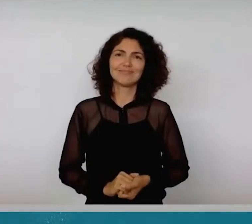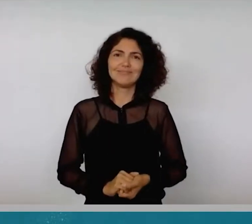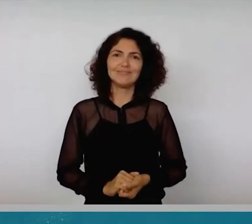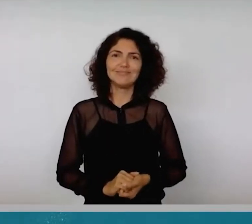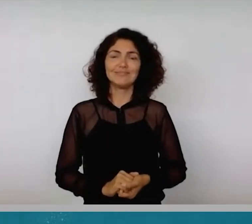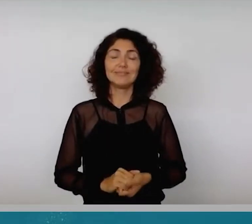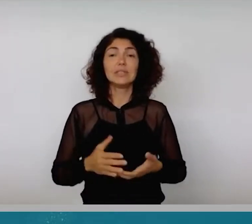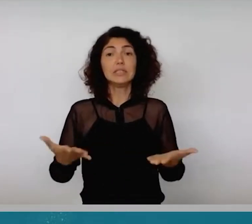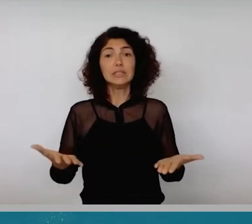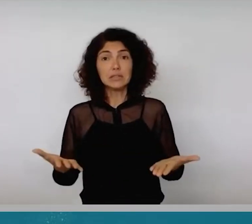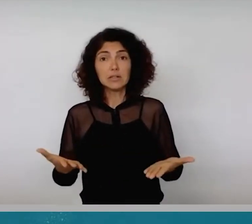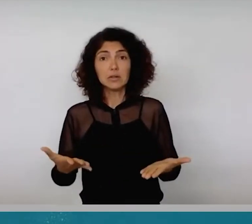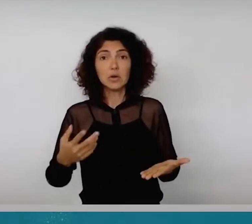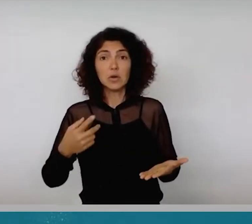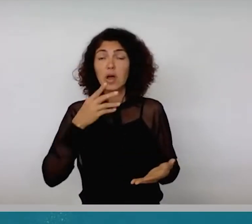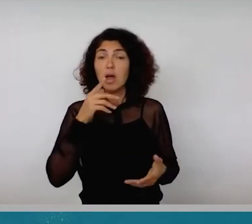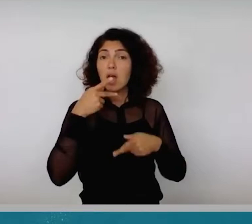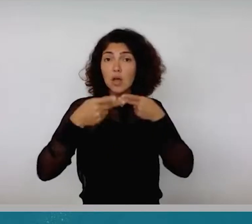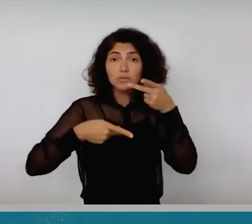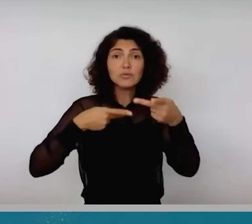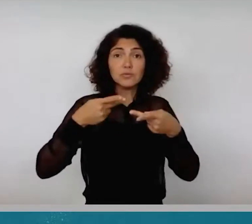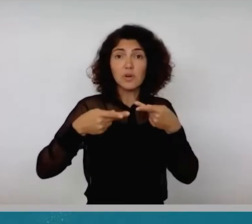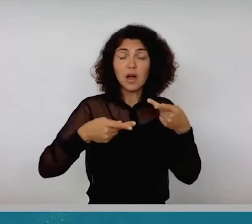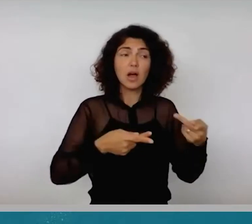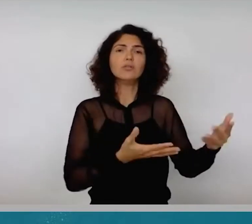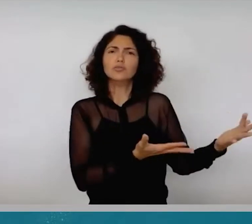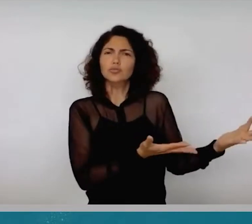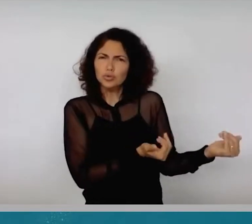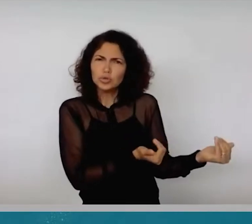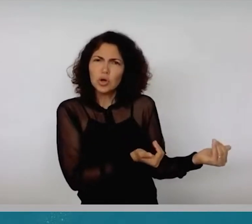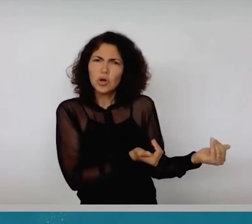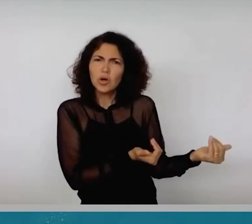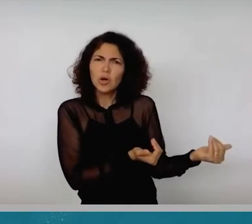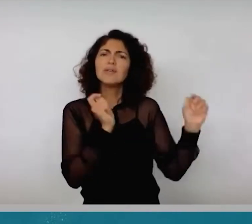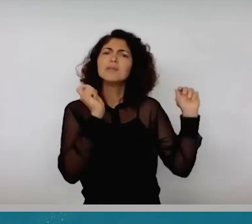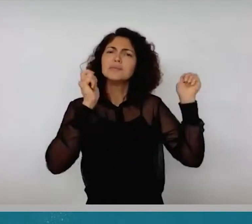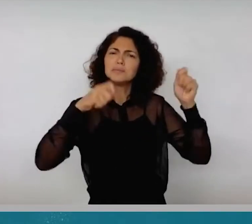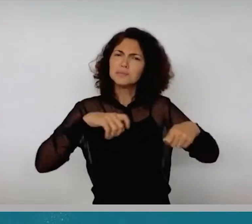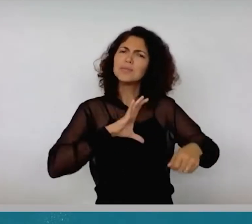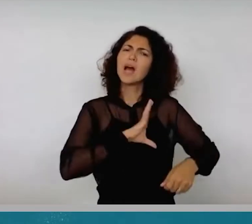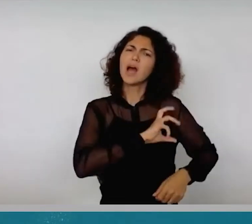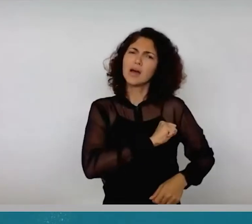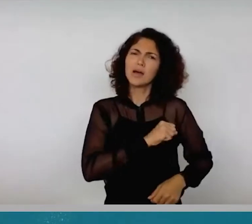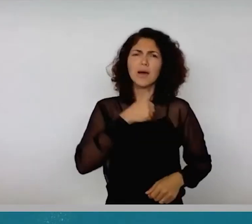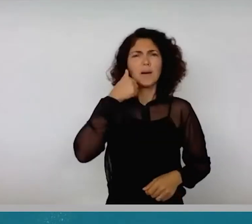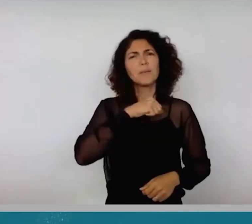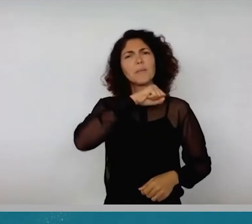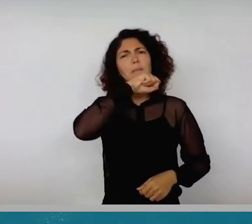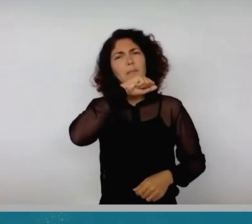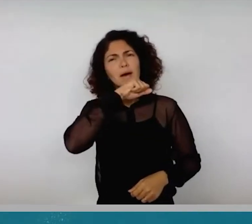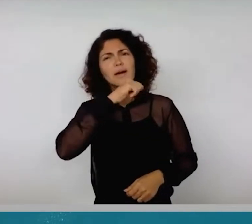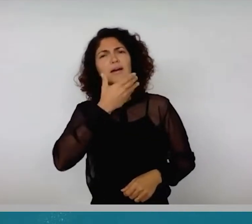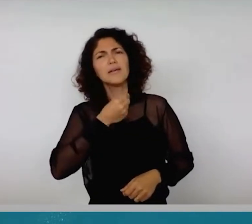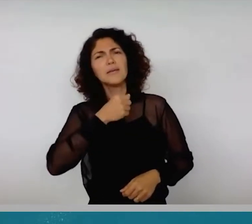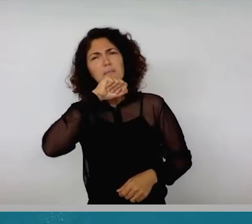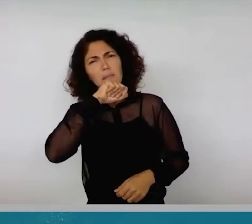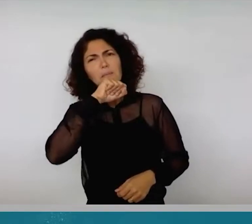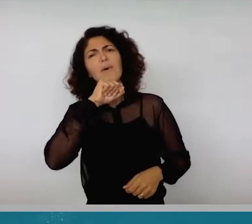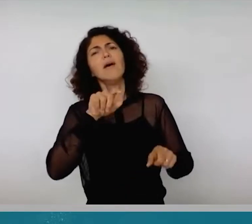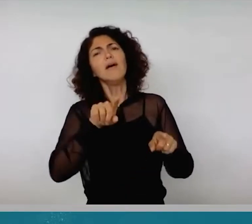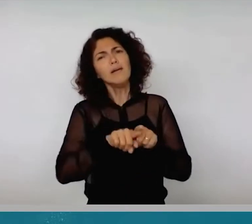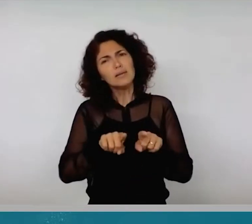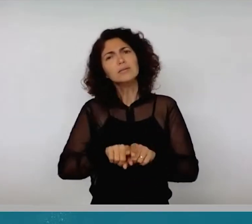principalmente, né, amar o seu pai e a sua mãe é um mandamento, único mandamento que tem